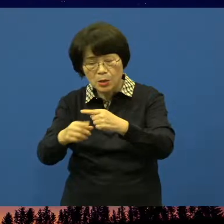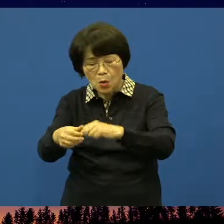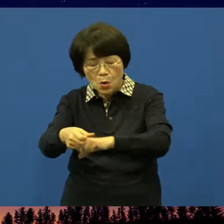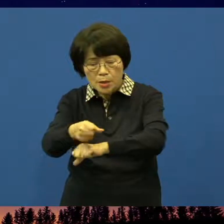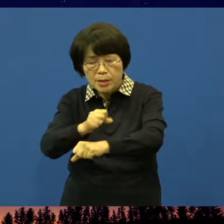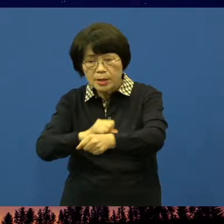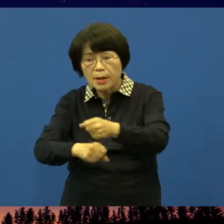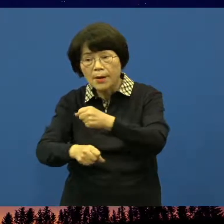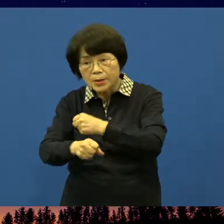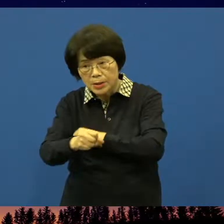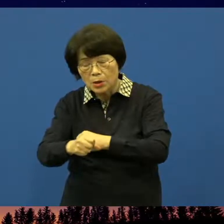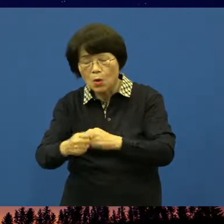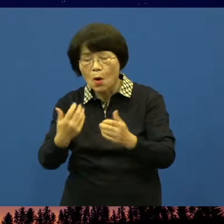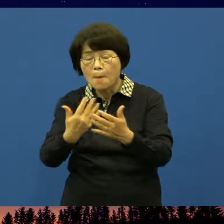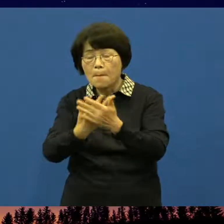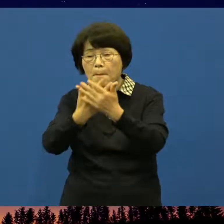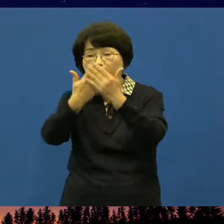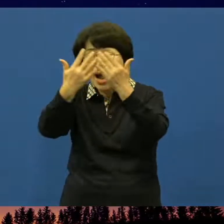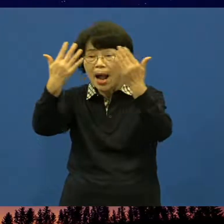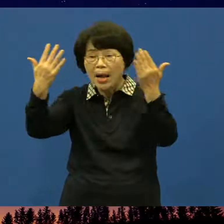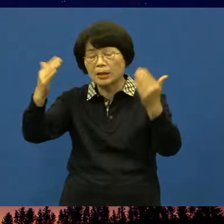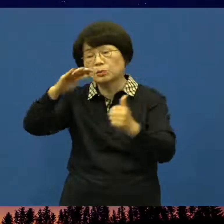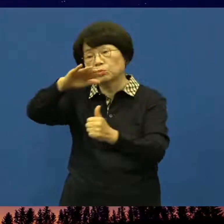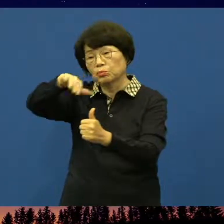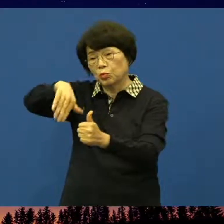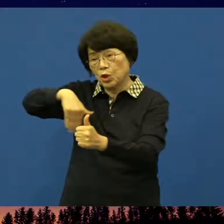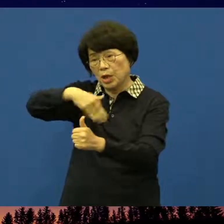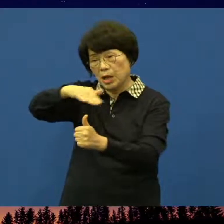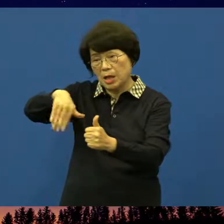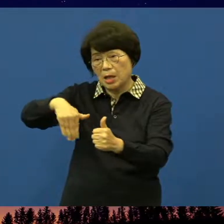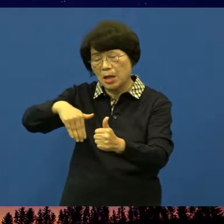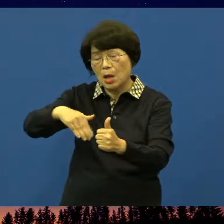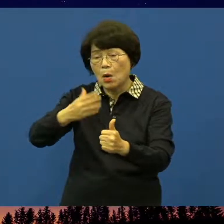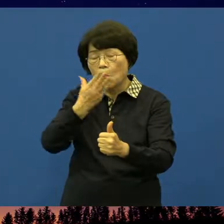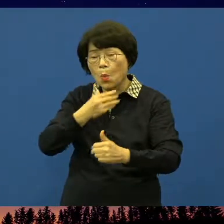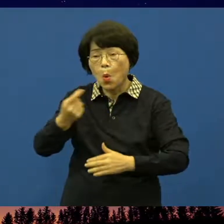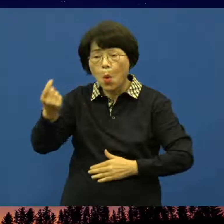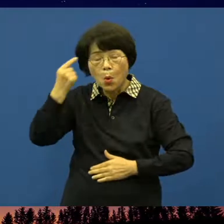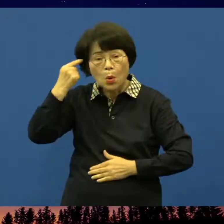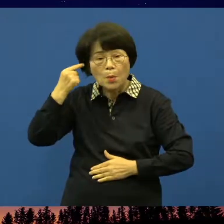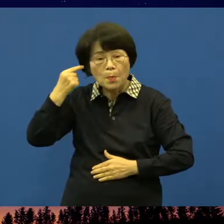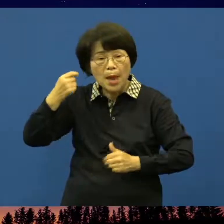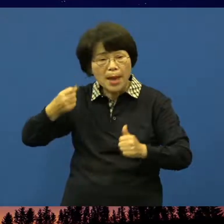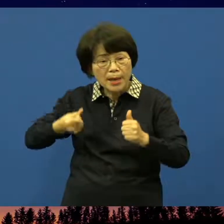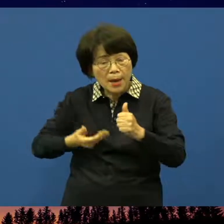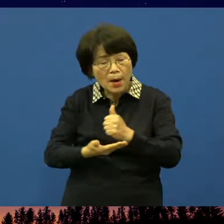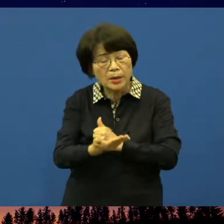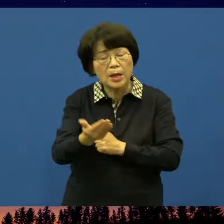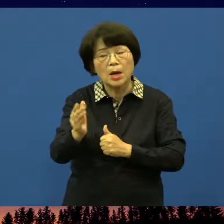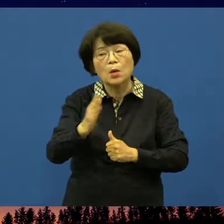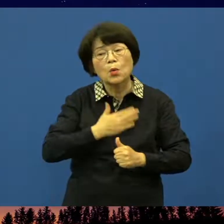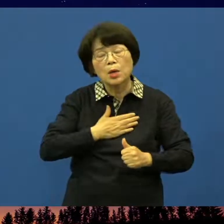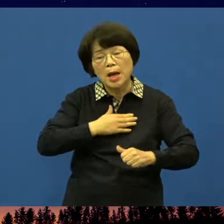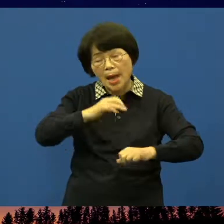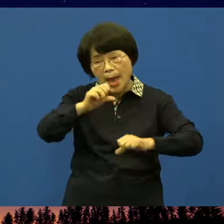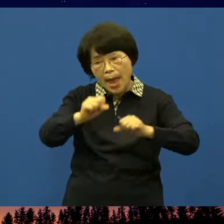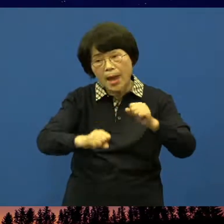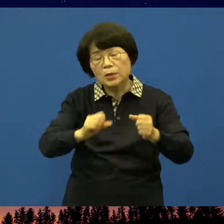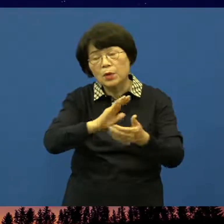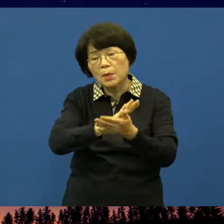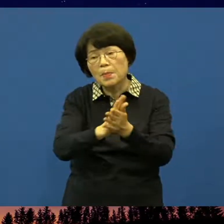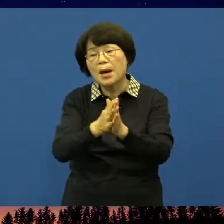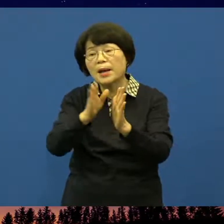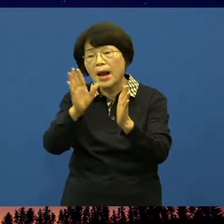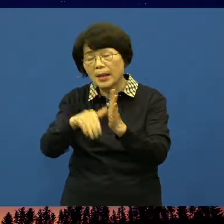적극적이고 굉장히 밝은 모드예요. 복음이 우리의 삶에 미치는 영향은 결국은 태도까지 가야 된다는 거예요. 태도가 변해야